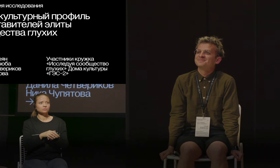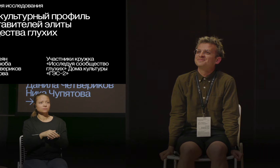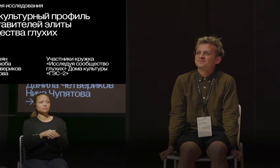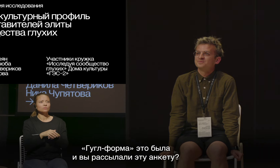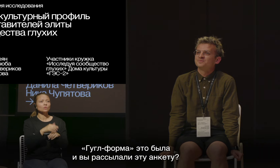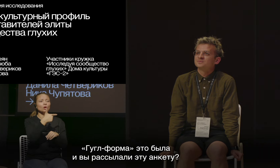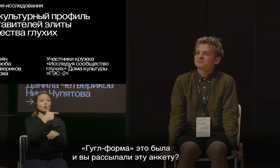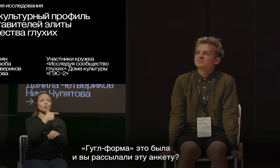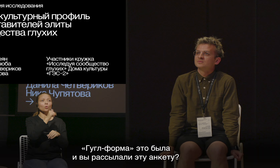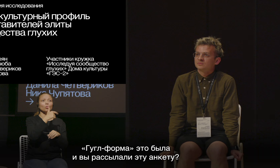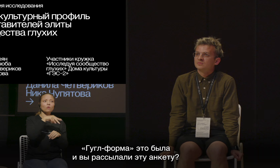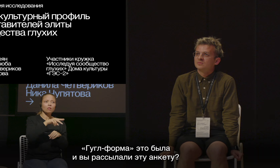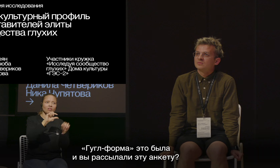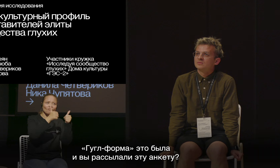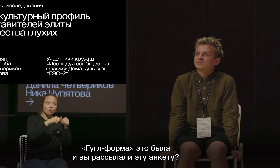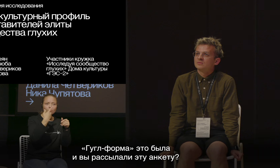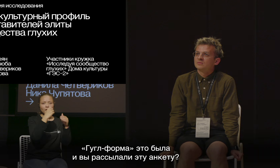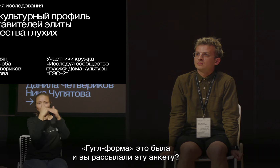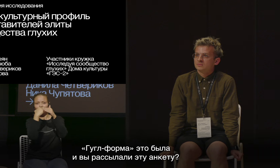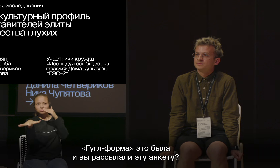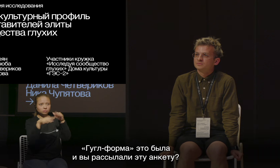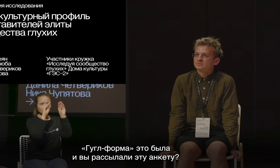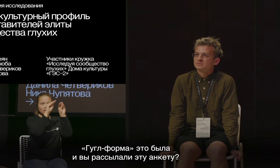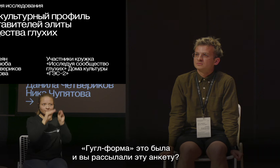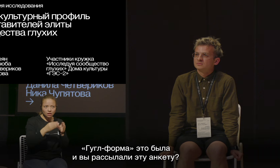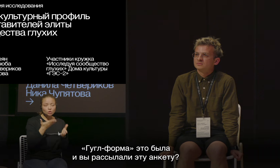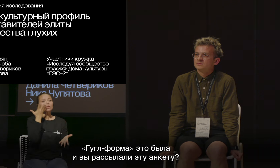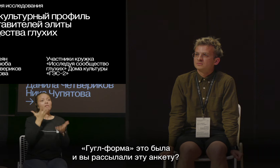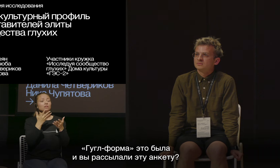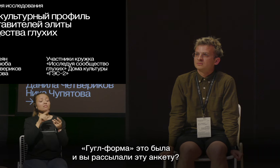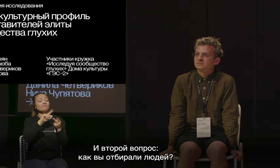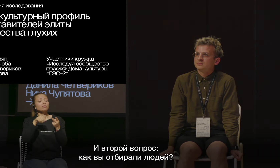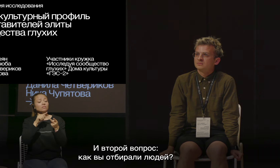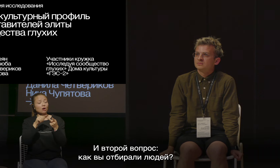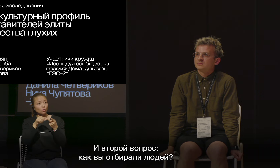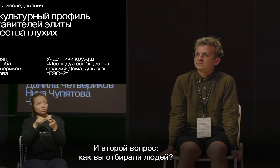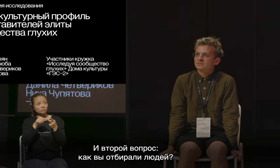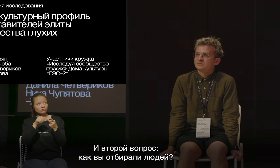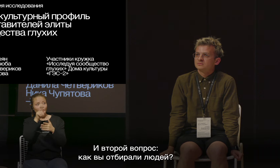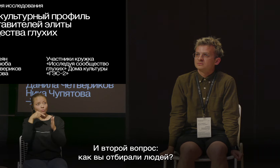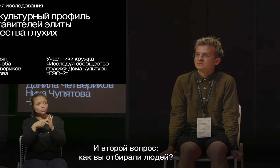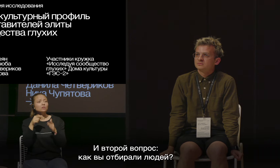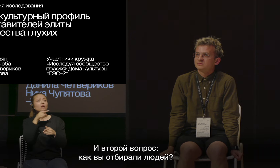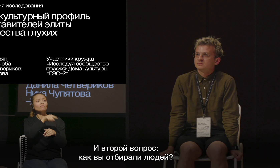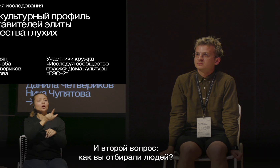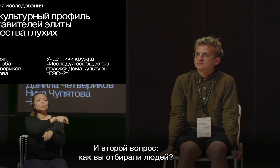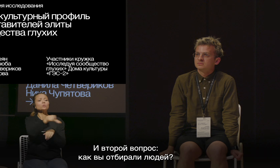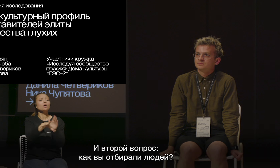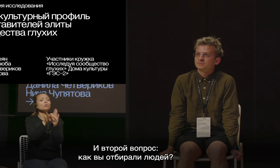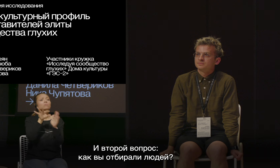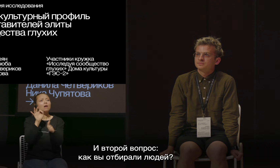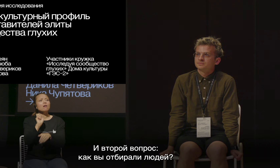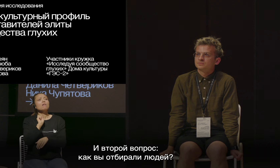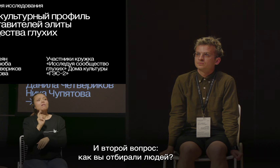Google Form это было, и вы рассылали эту анкету. И второй вопрос. Как вы отбирали людей, либо это все-таки люди